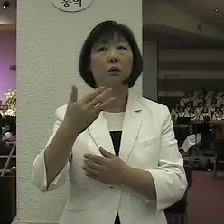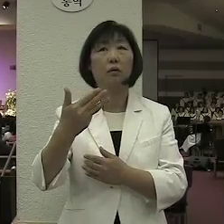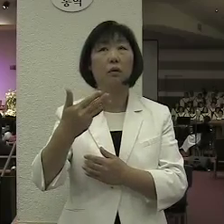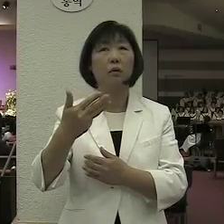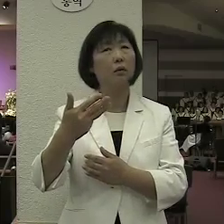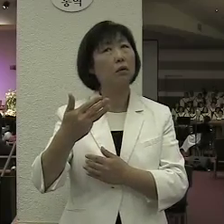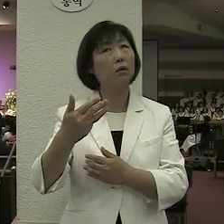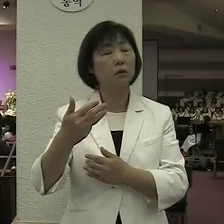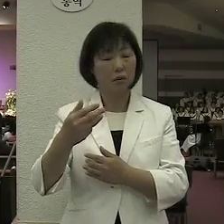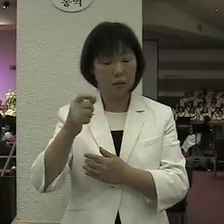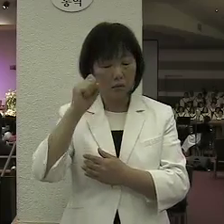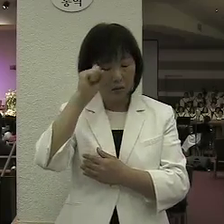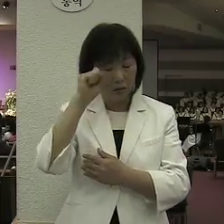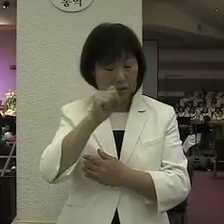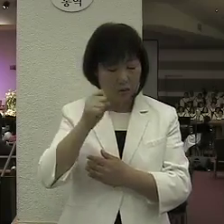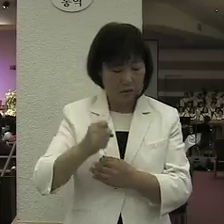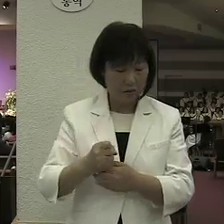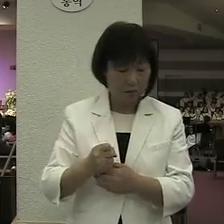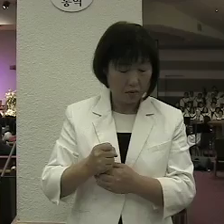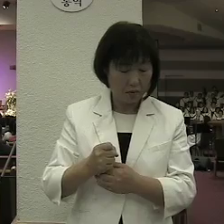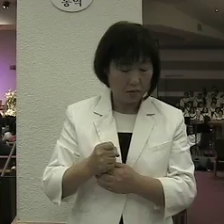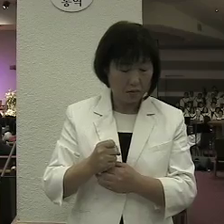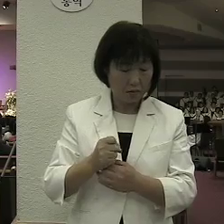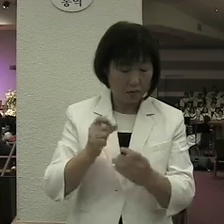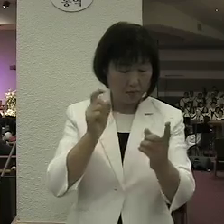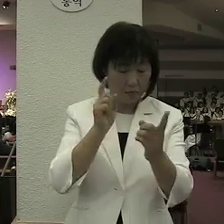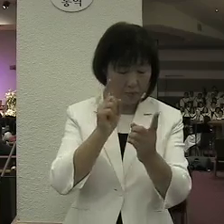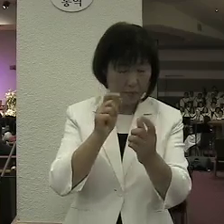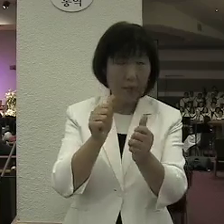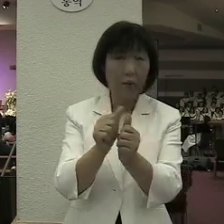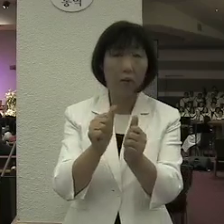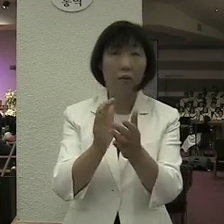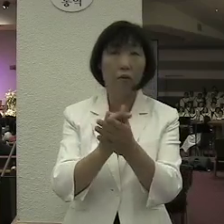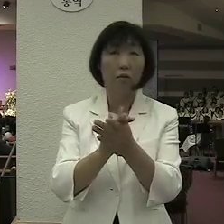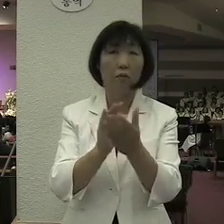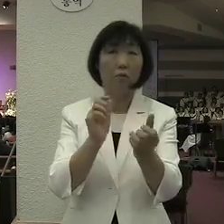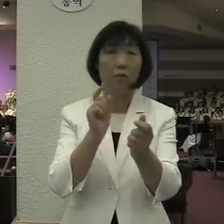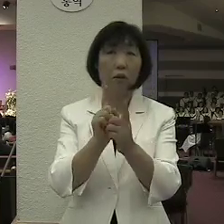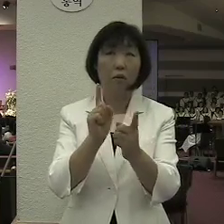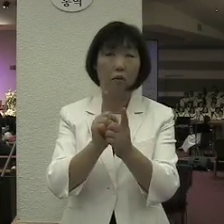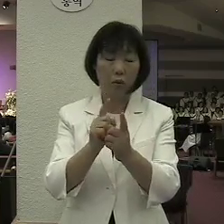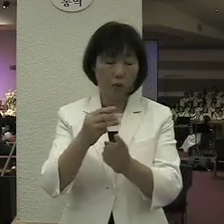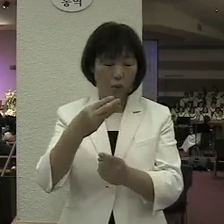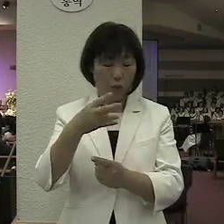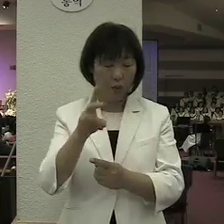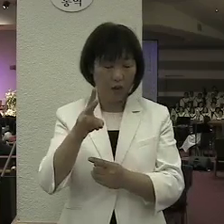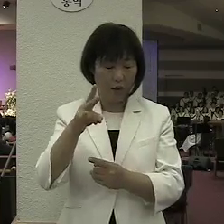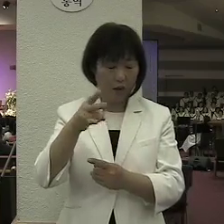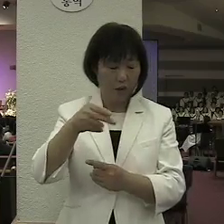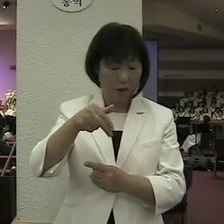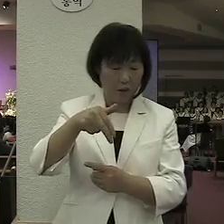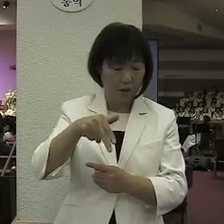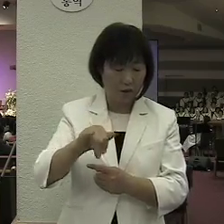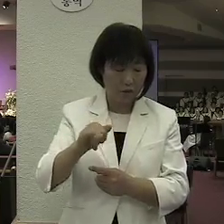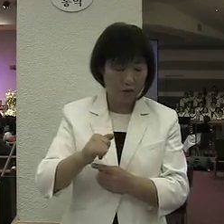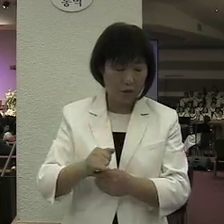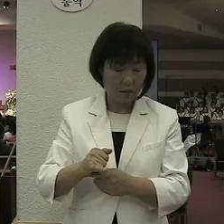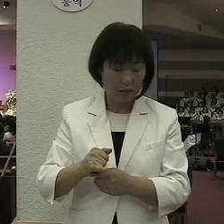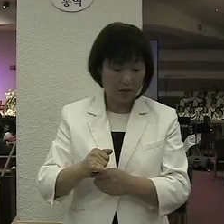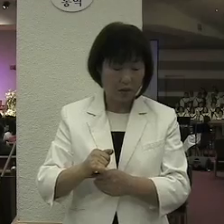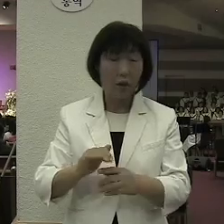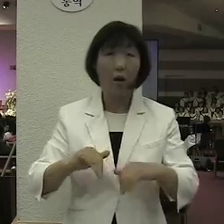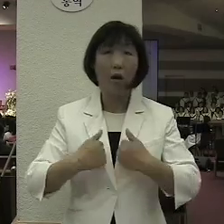기도를 했는데 본인은 6시에 오겠다는 거예요. 아니 자네가 6시에 오면은 언어도 이해하지 못할